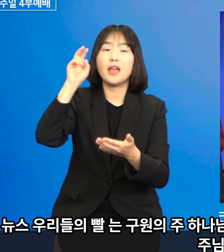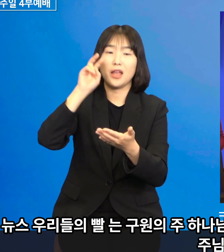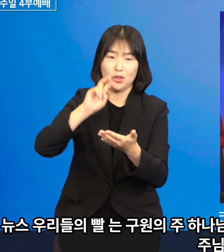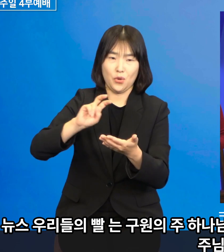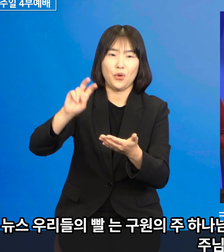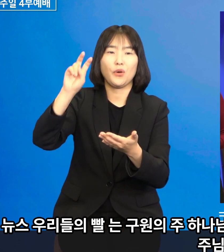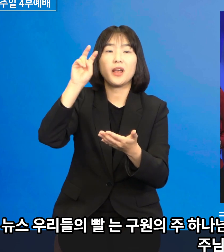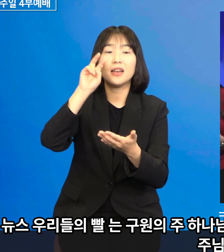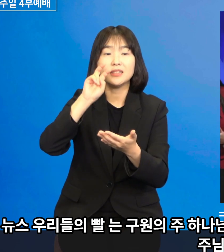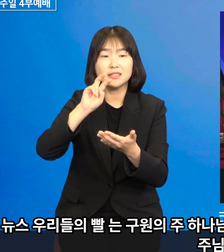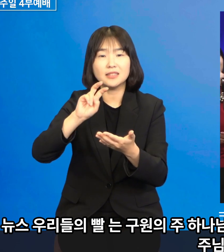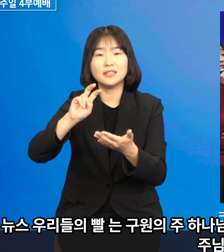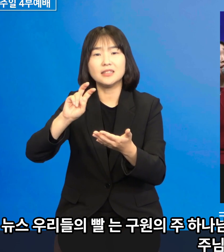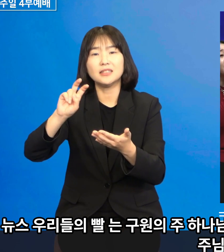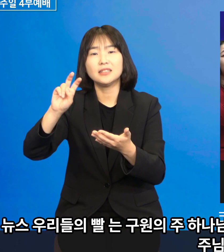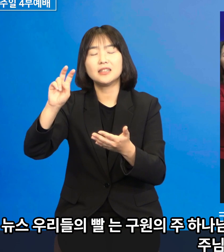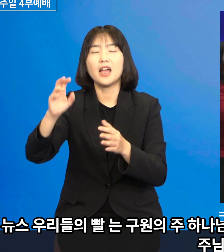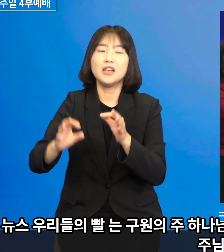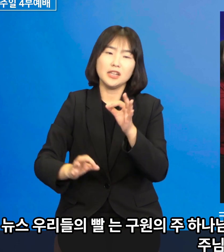기쁨의 노래를